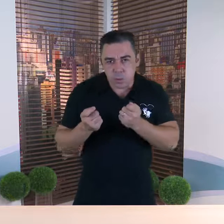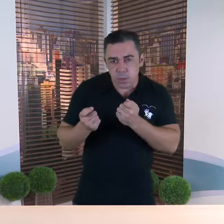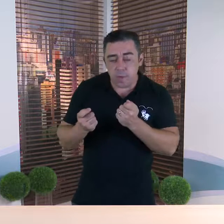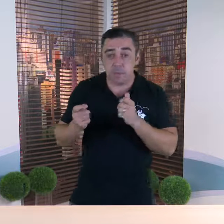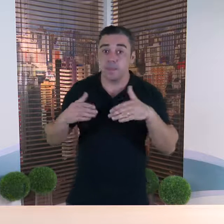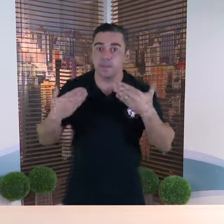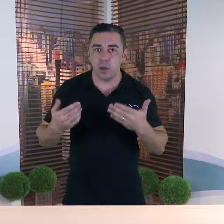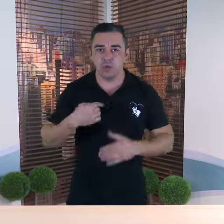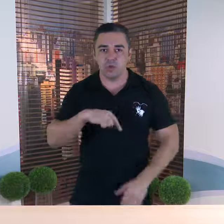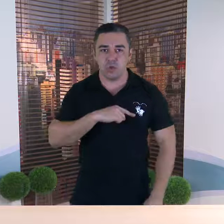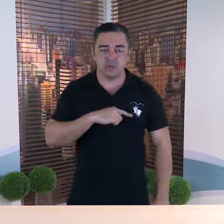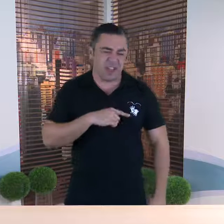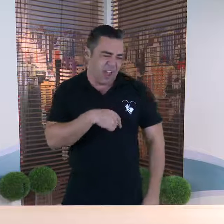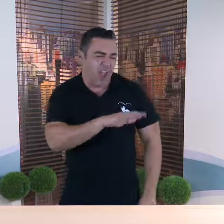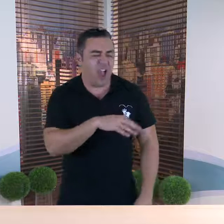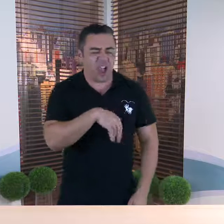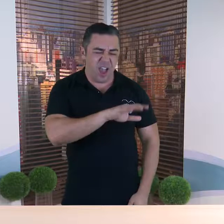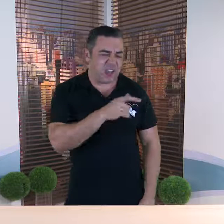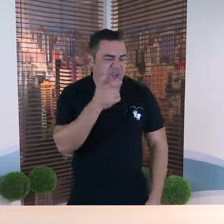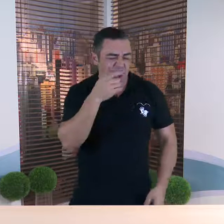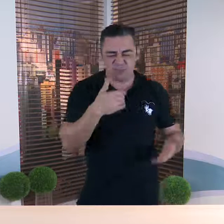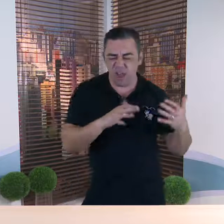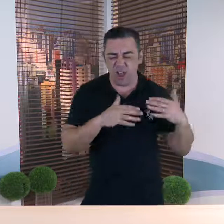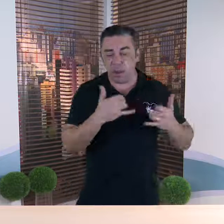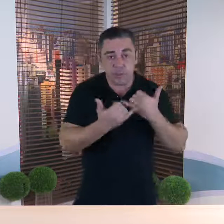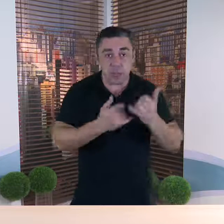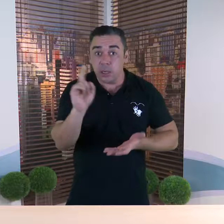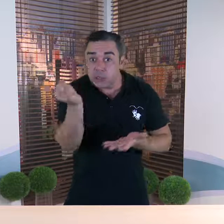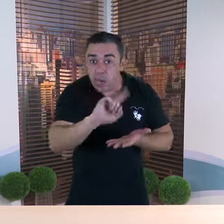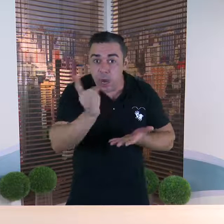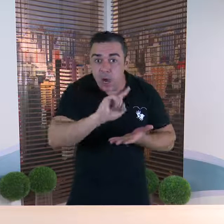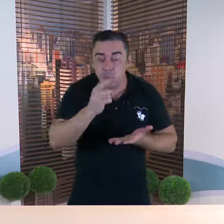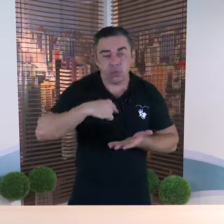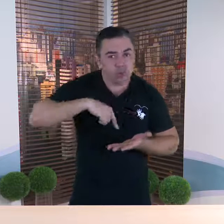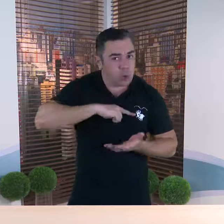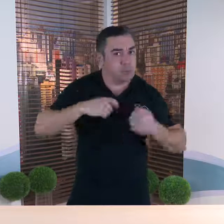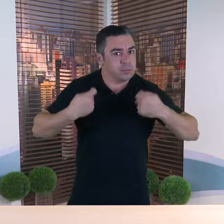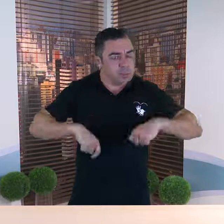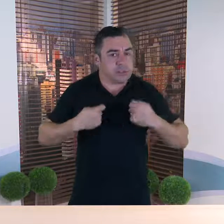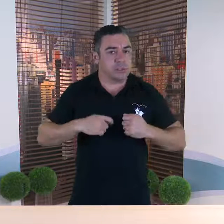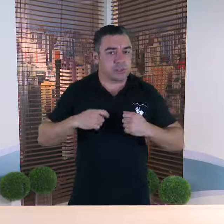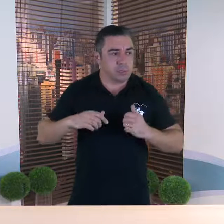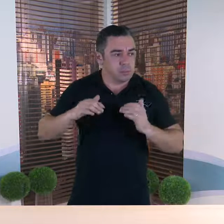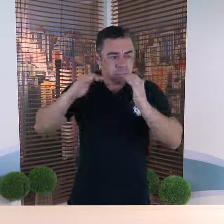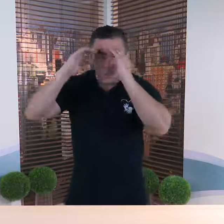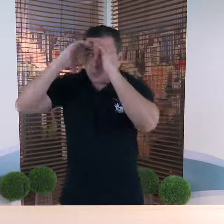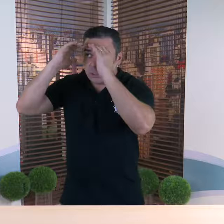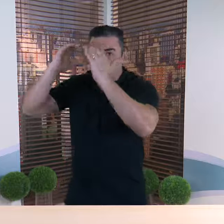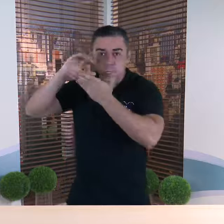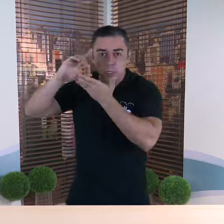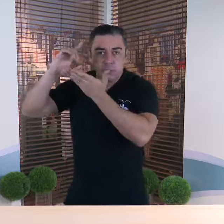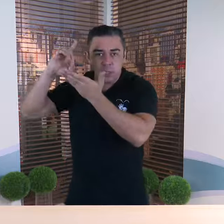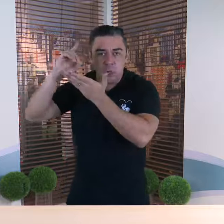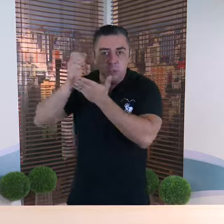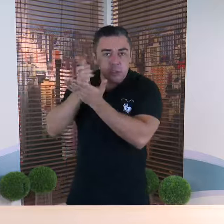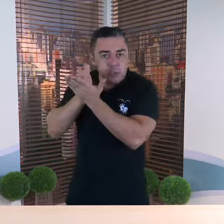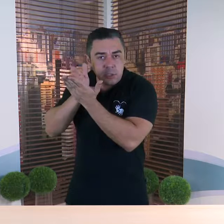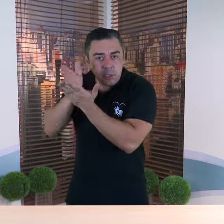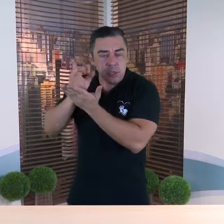deve, portanto, ser ignorado ou subestimado. Todavia, mesmo o livro tendo deixado